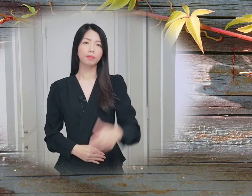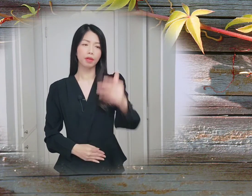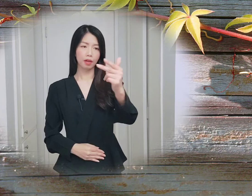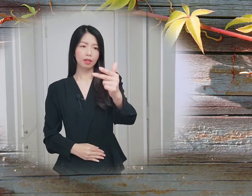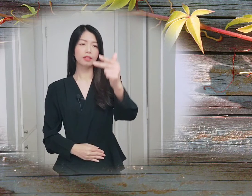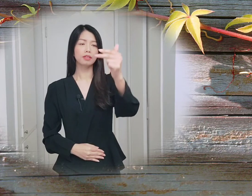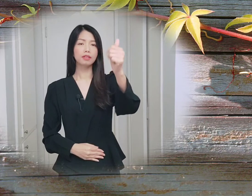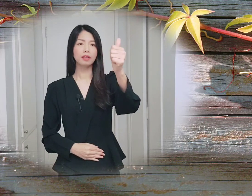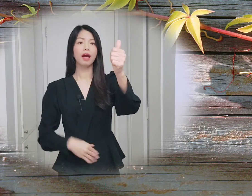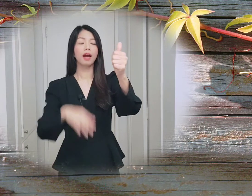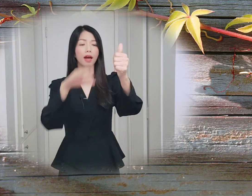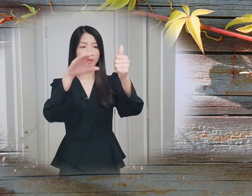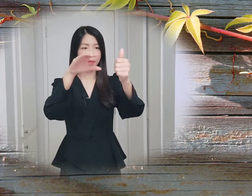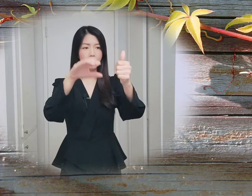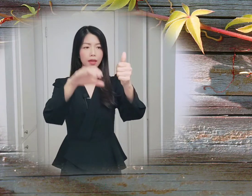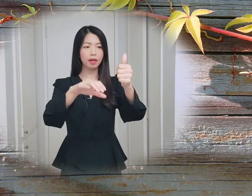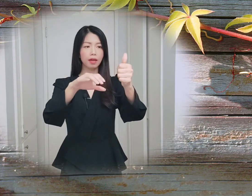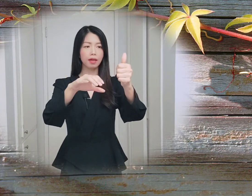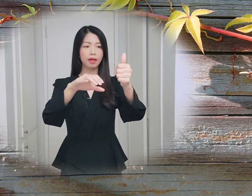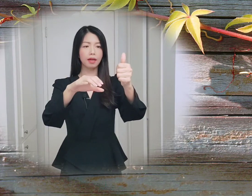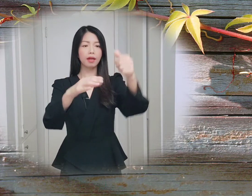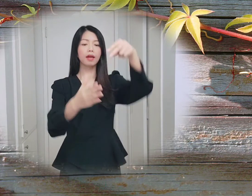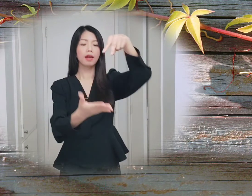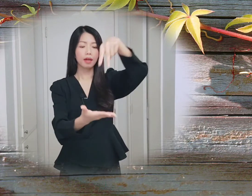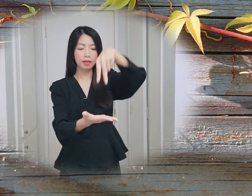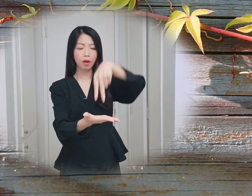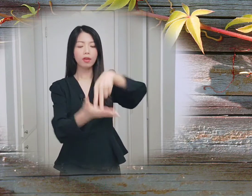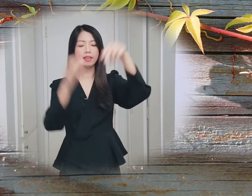했고요. 그 앞에